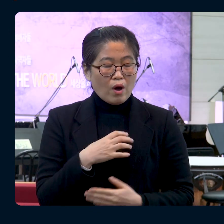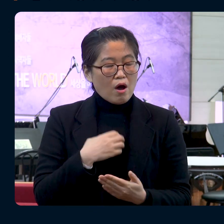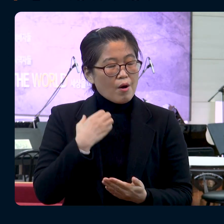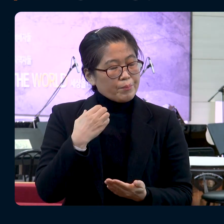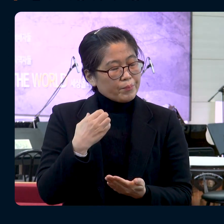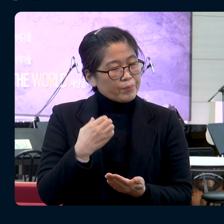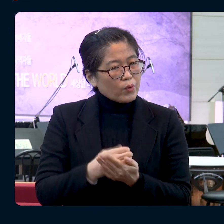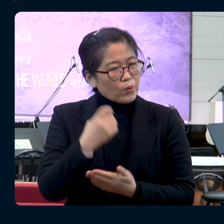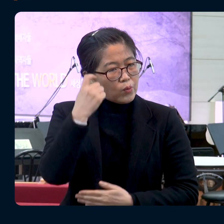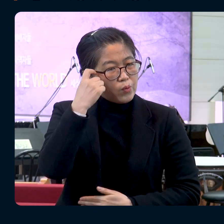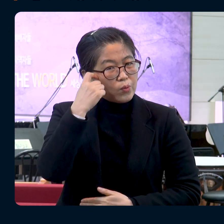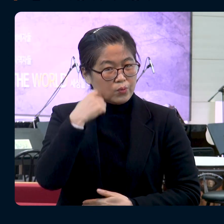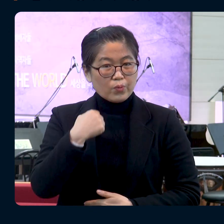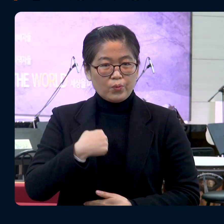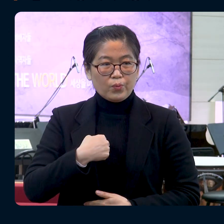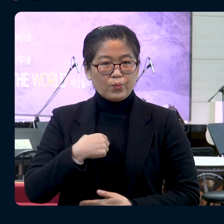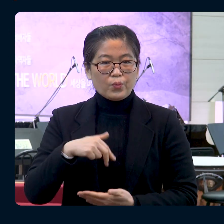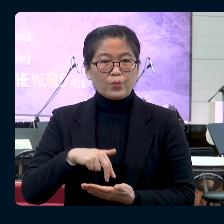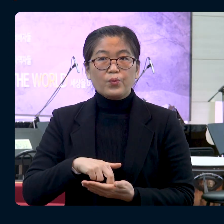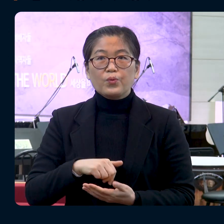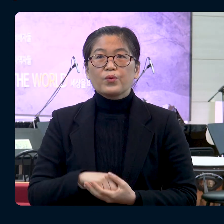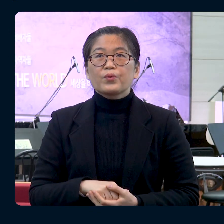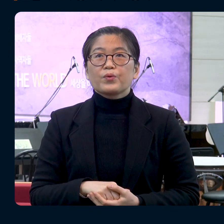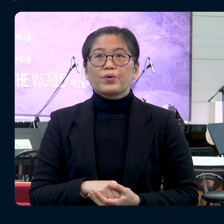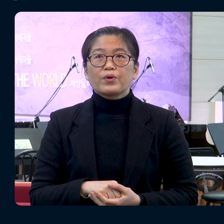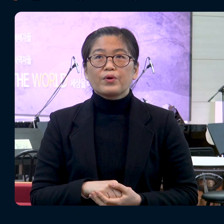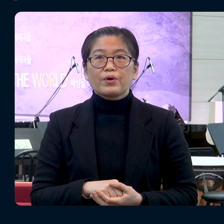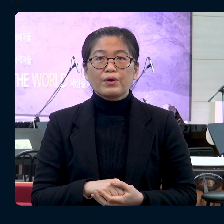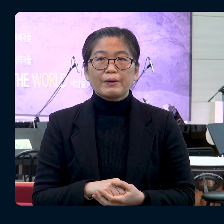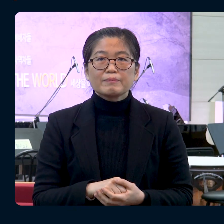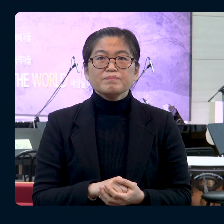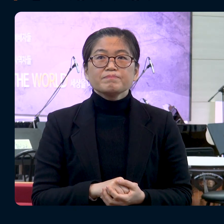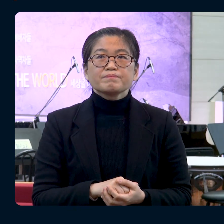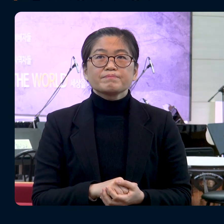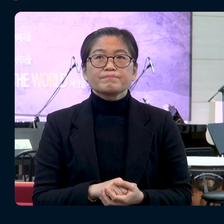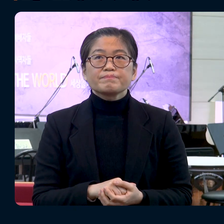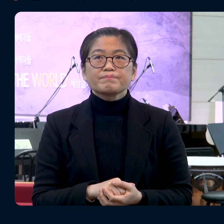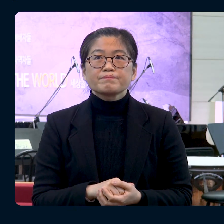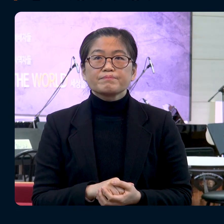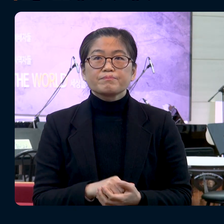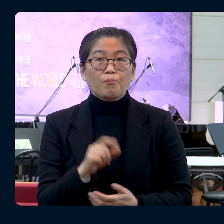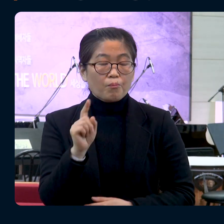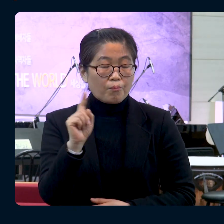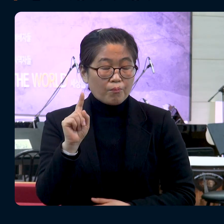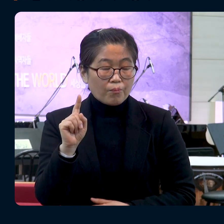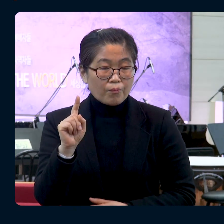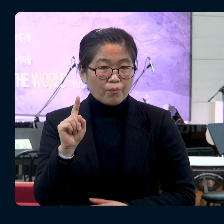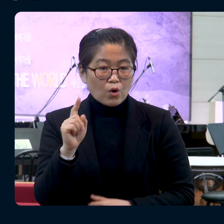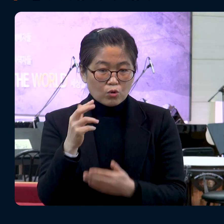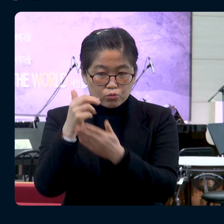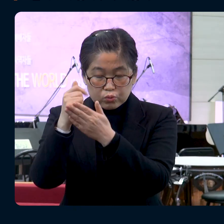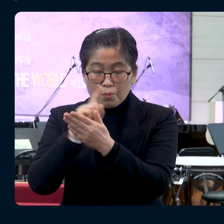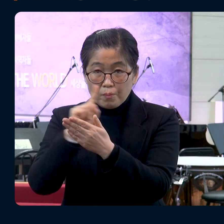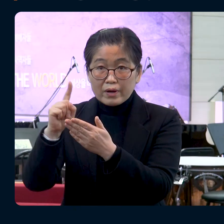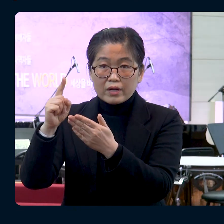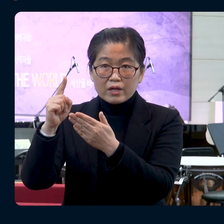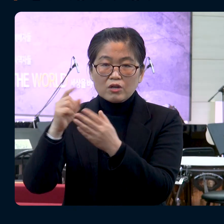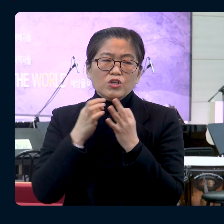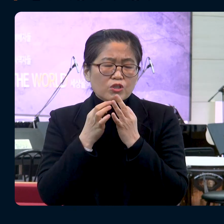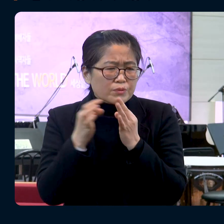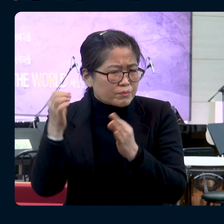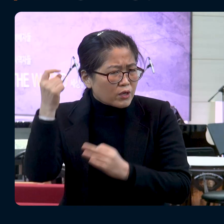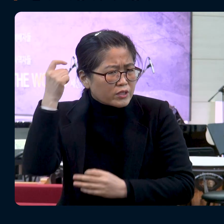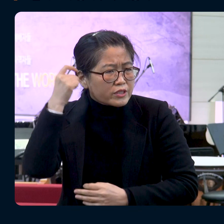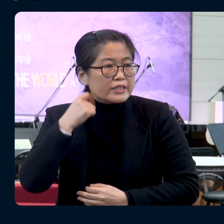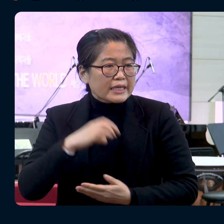감동이 있더라고요. 정말 단어 하다가 서술로 가지만 그러다 보니까 어떤 주님이 말씀하시는 음성